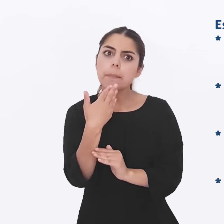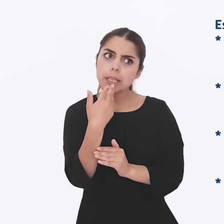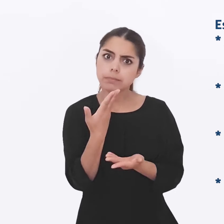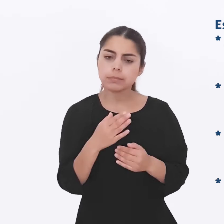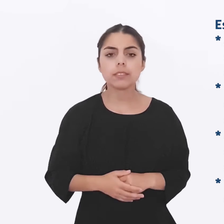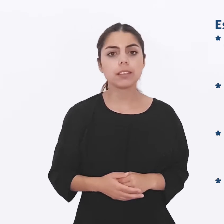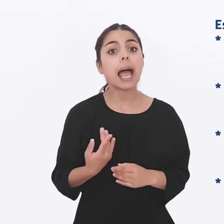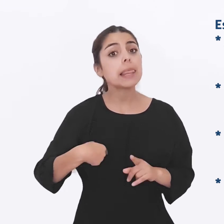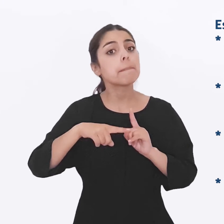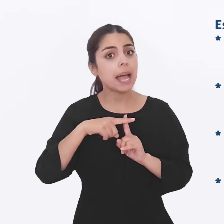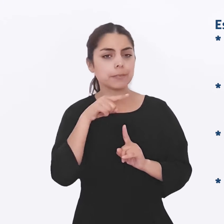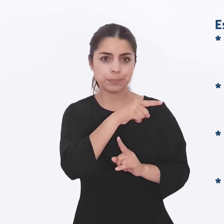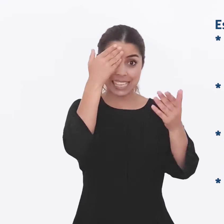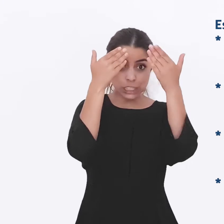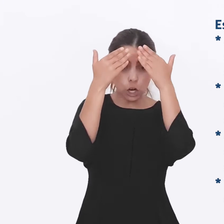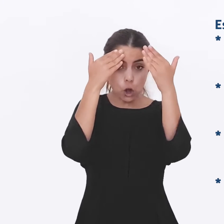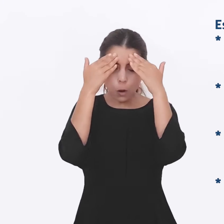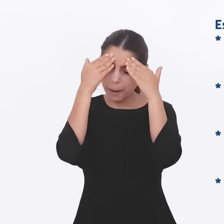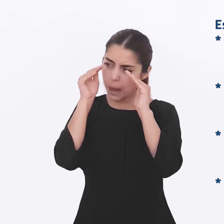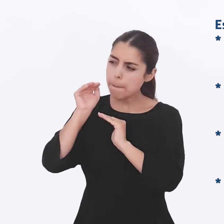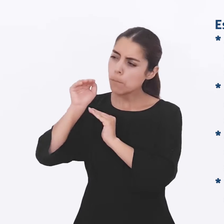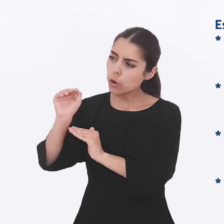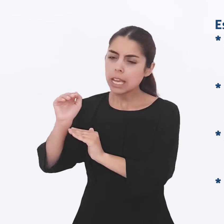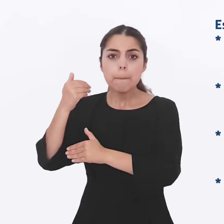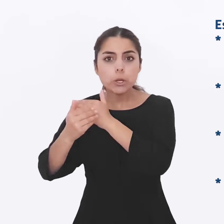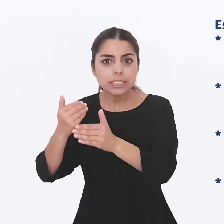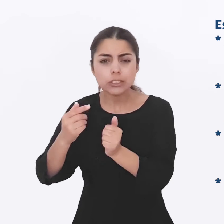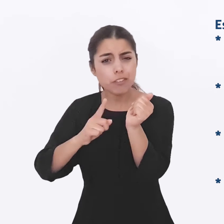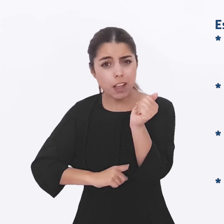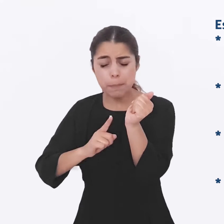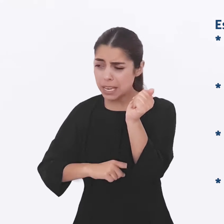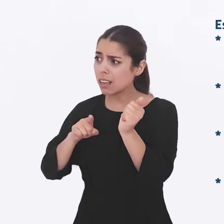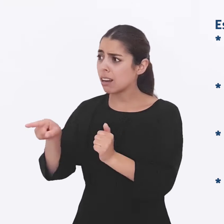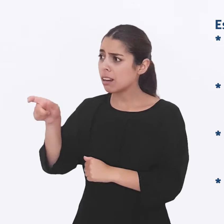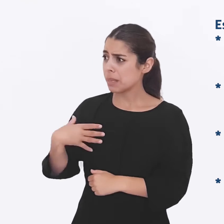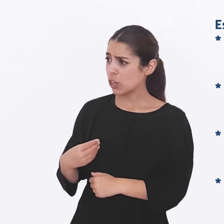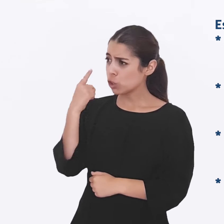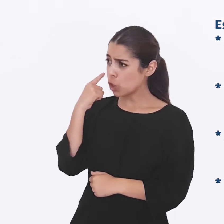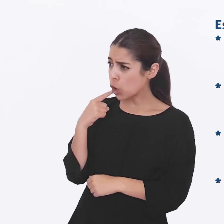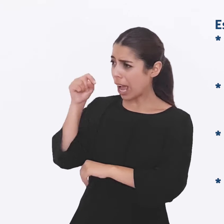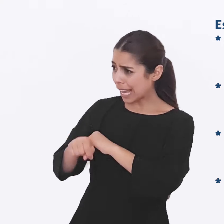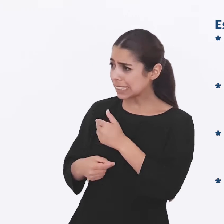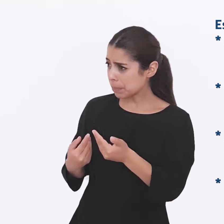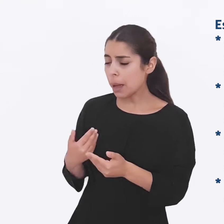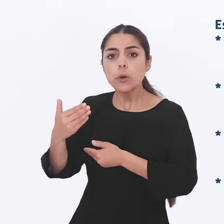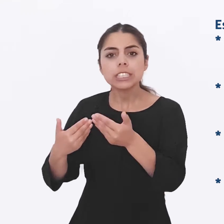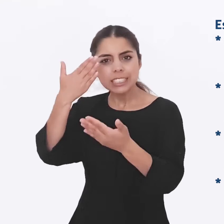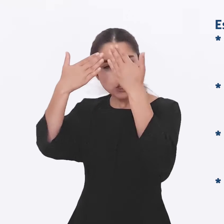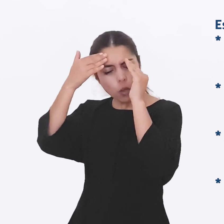realizar acciones colaborativamente. Además, son un puente fundamental en el proceso de aceptación que las familias viven y el entorno familiar acogedor